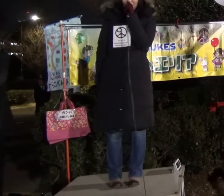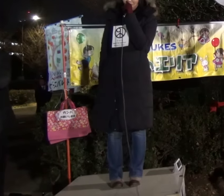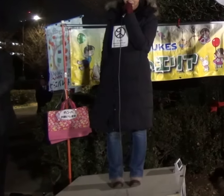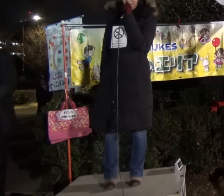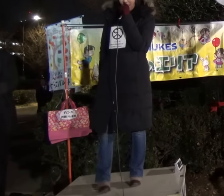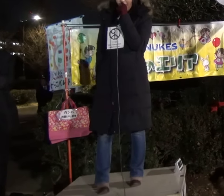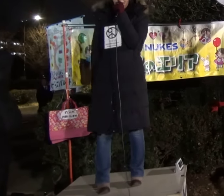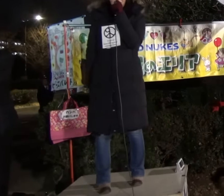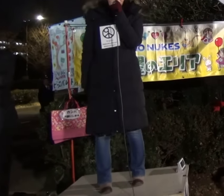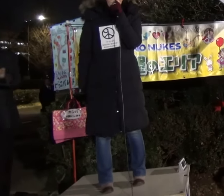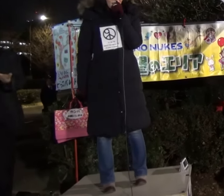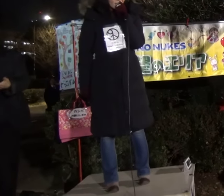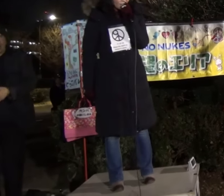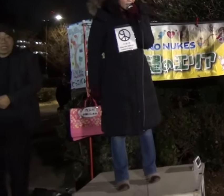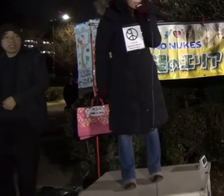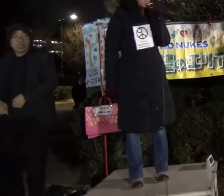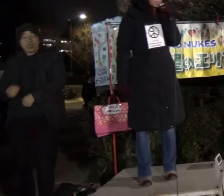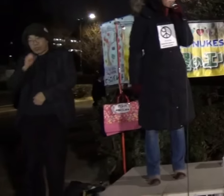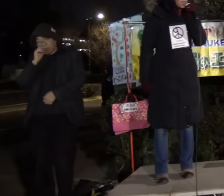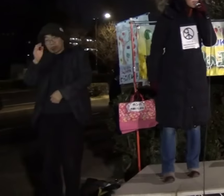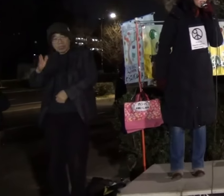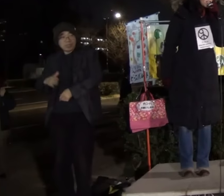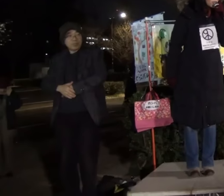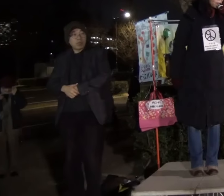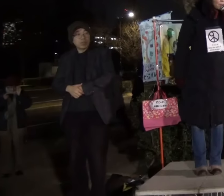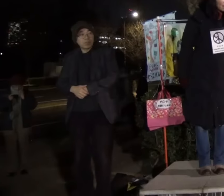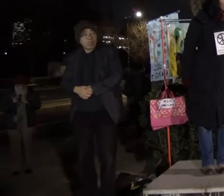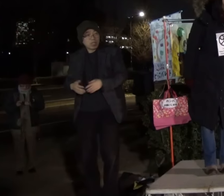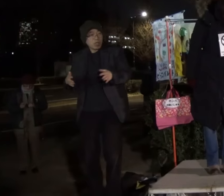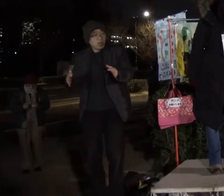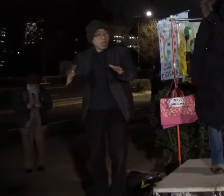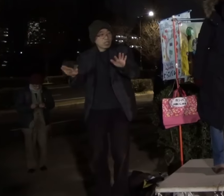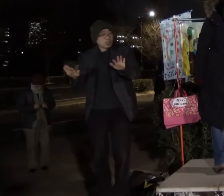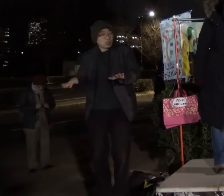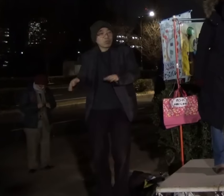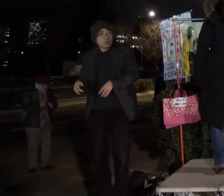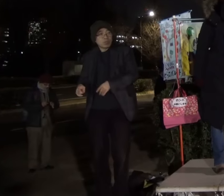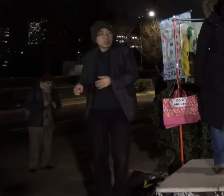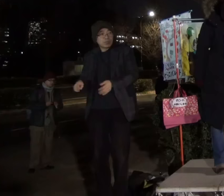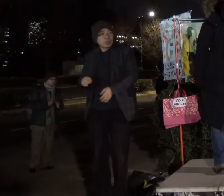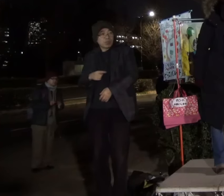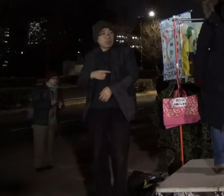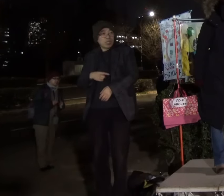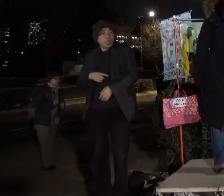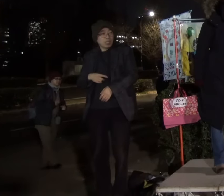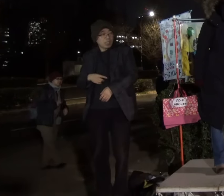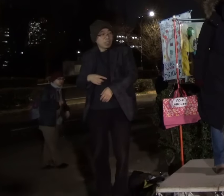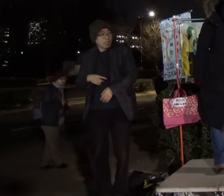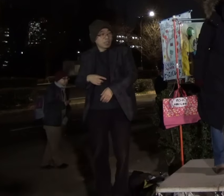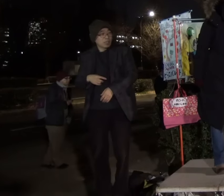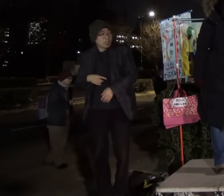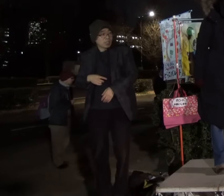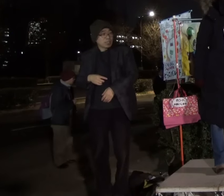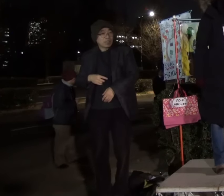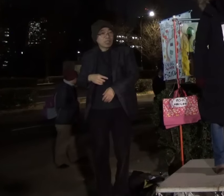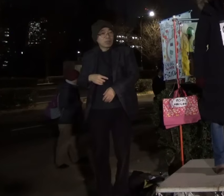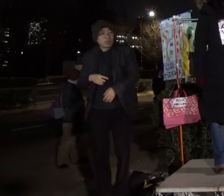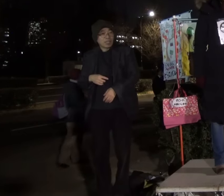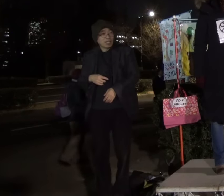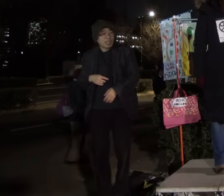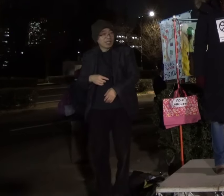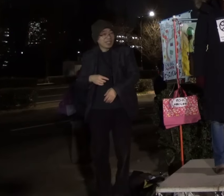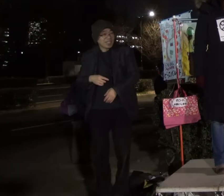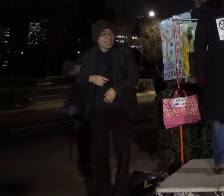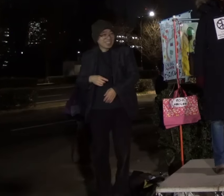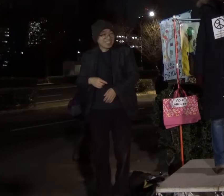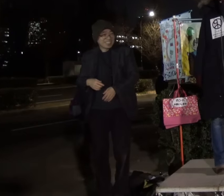お時間取りますので、はい、よろしくお願いします。では本日のトップバッターは まだね、 まだ 僕のところにどなたも見えない、 どな